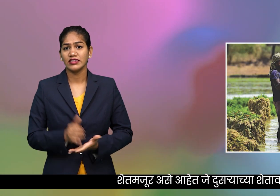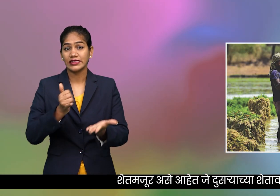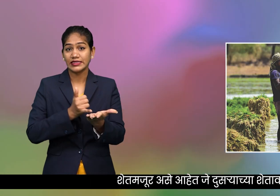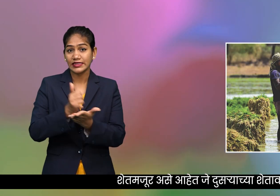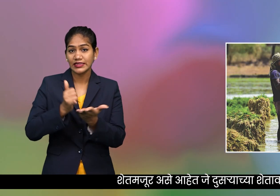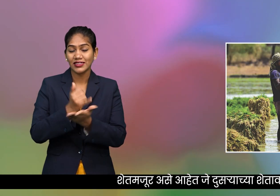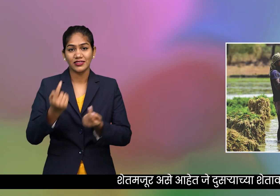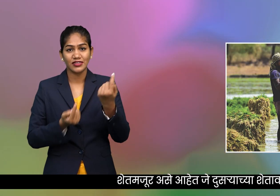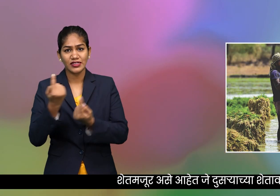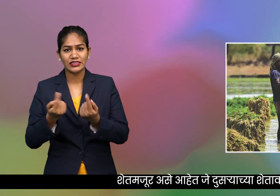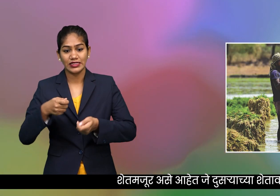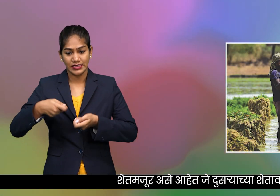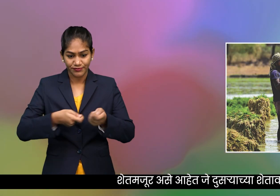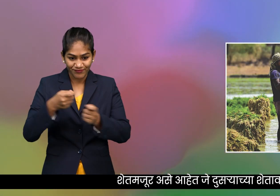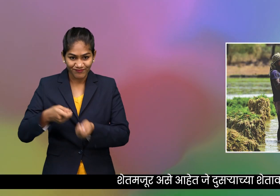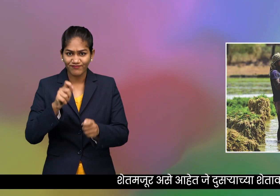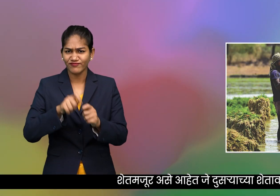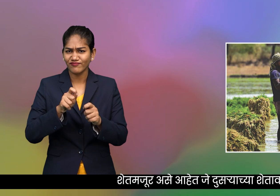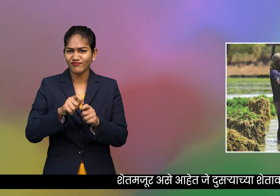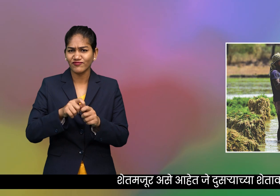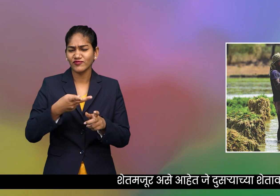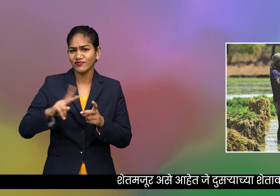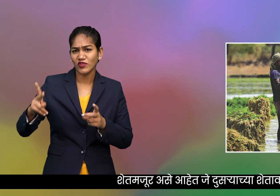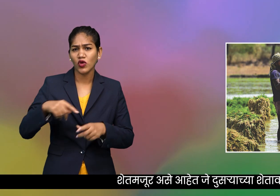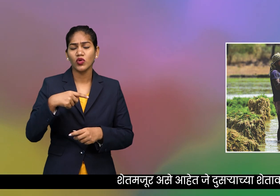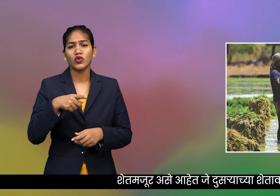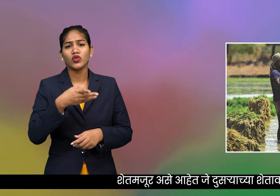शेतमजूर असे आहेत जे दुसऱ्याच्या शेतीवर रोखीने